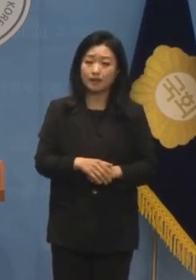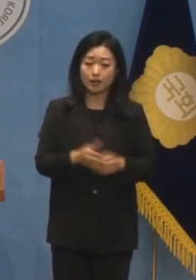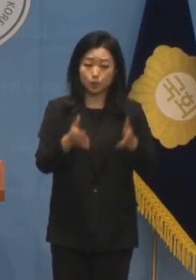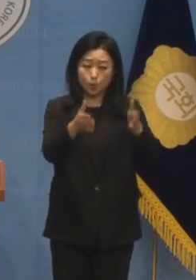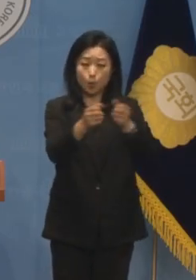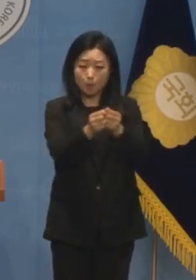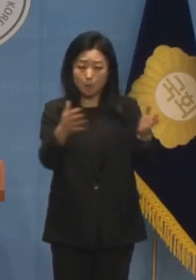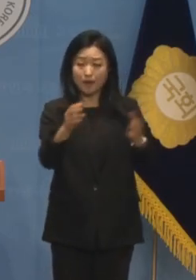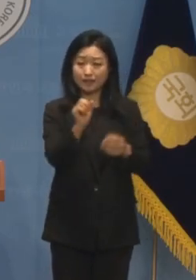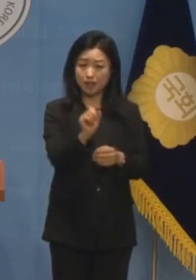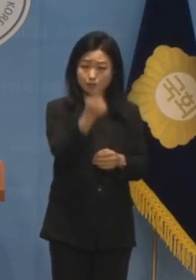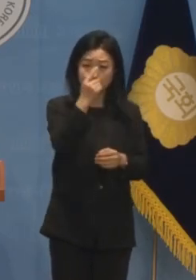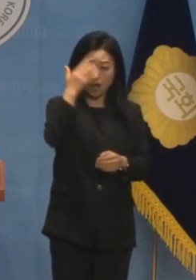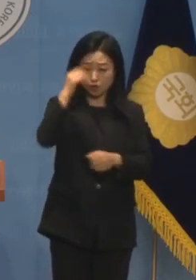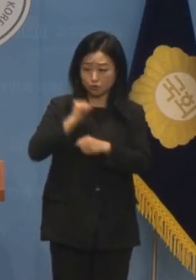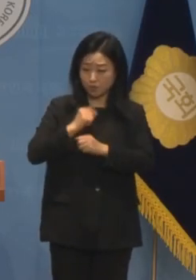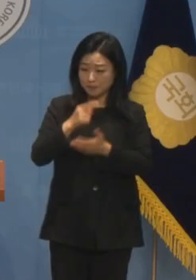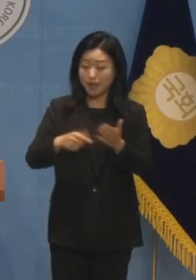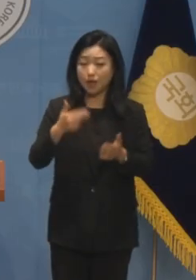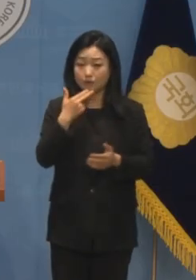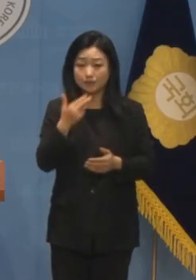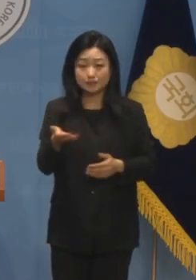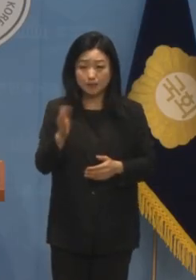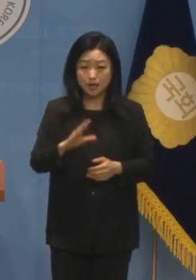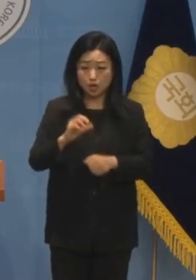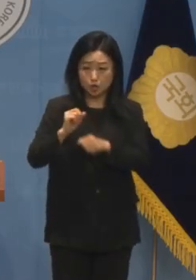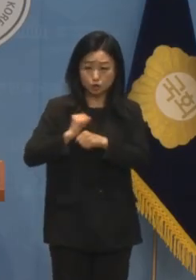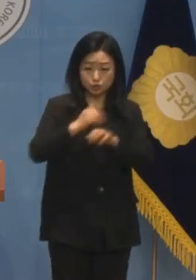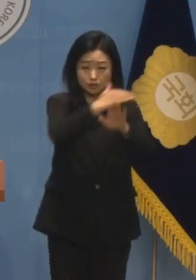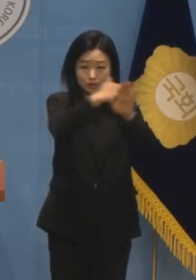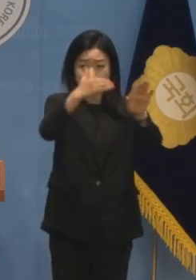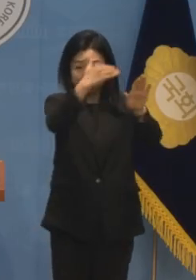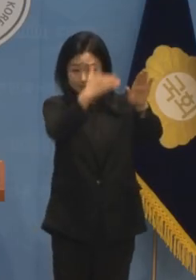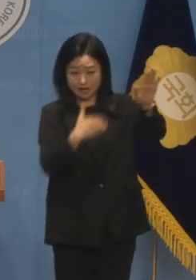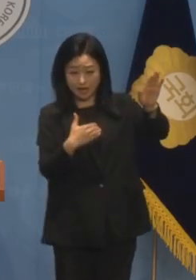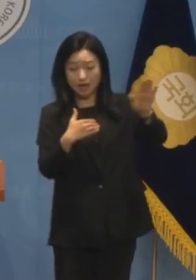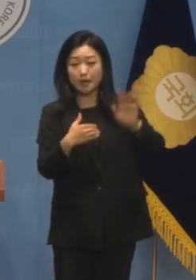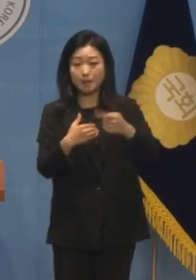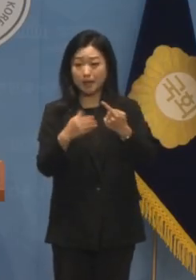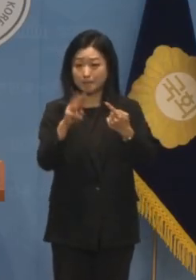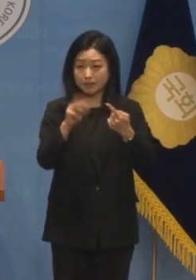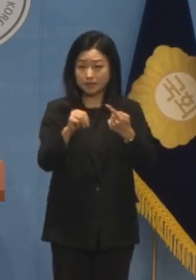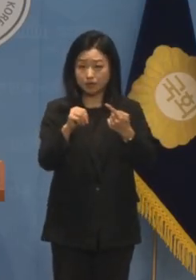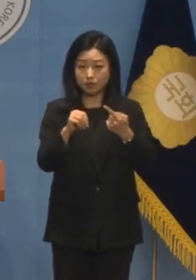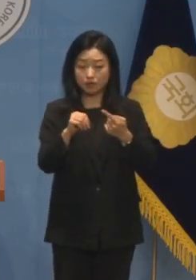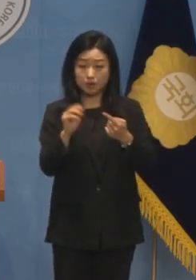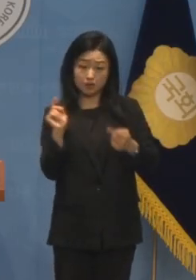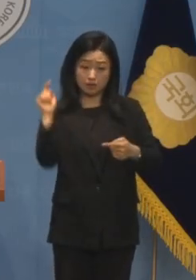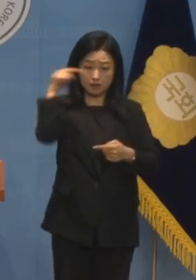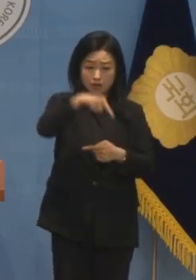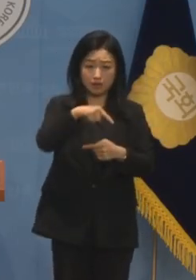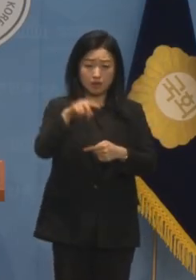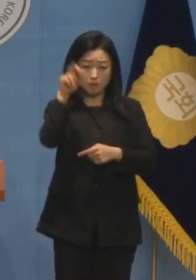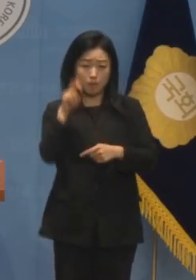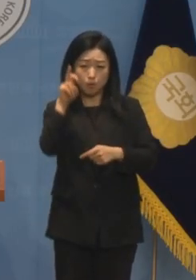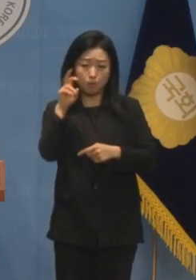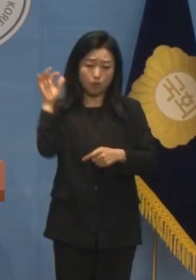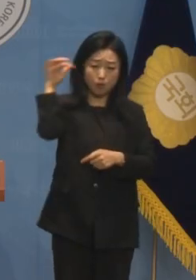폭파로 인한 우리 군의 피해가 없었는데도 군사 분계선 이남 100m 지역에 대응 사격을